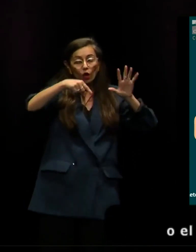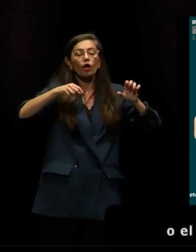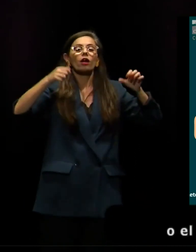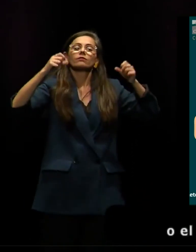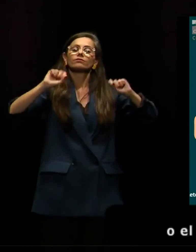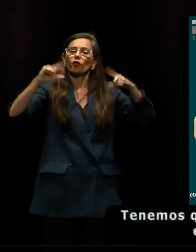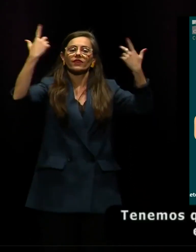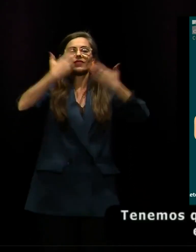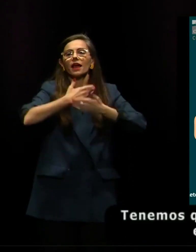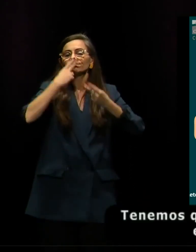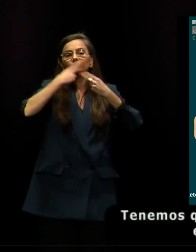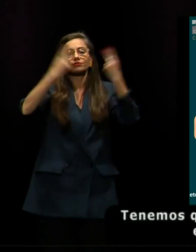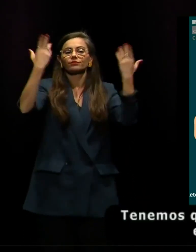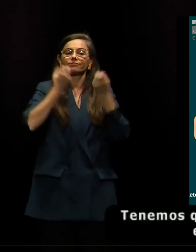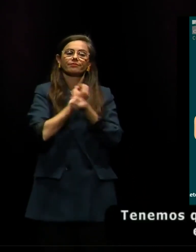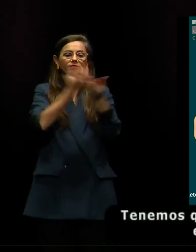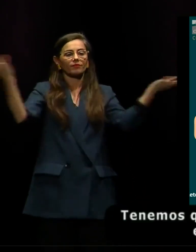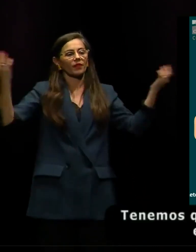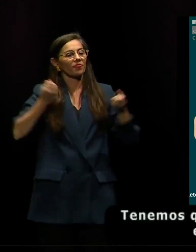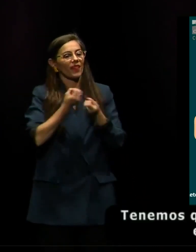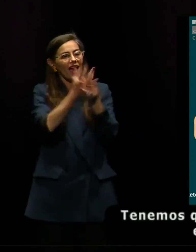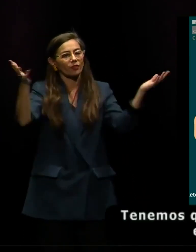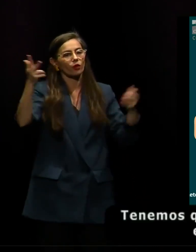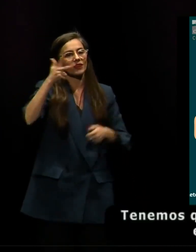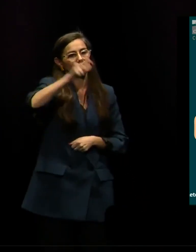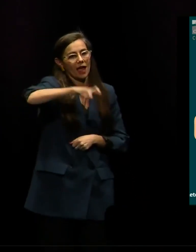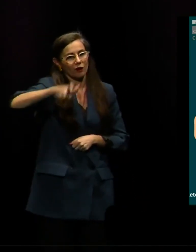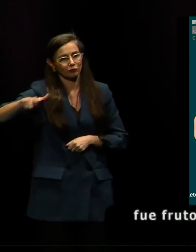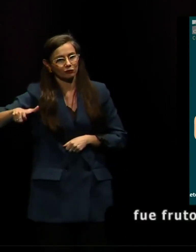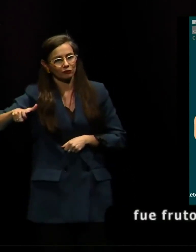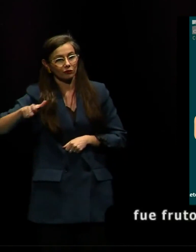vivía en esa época? En el año 48